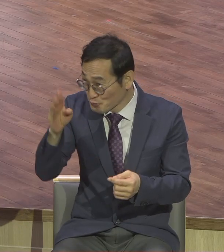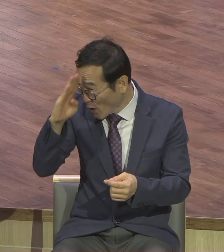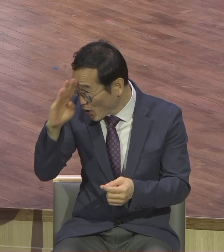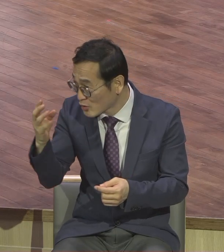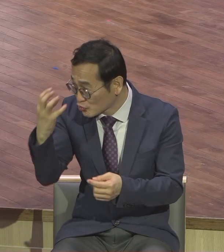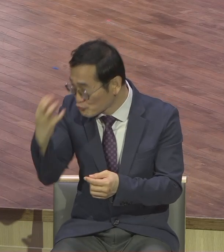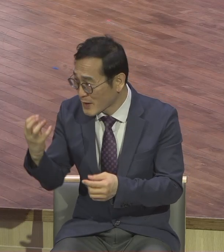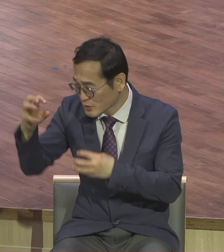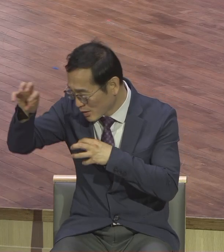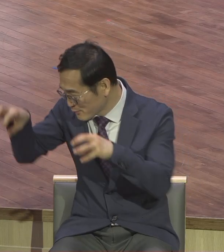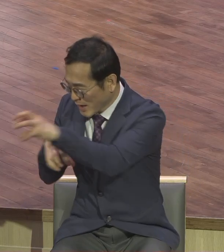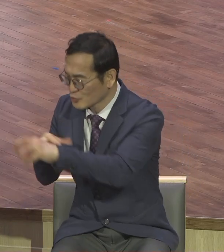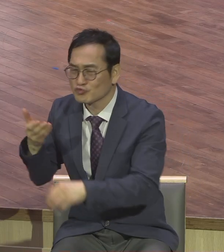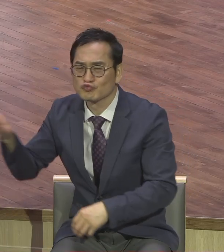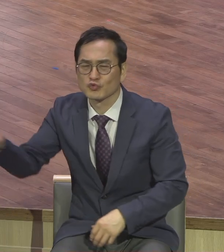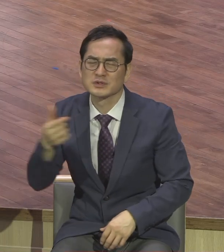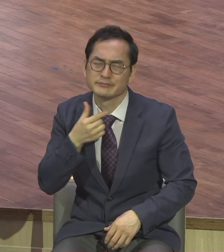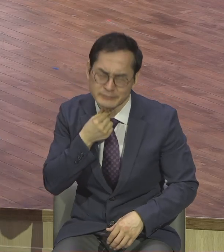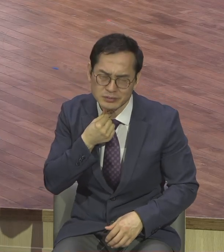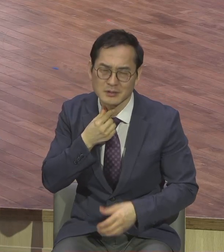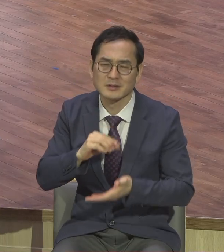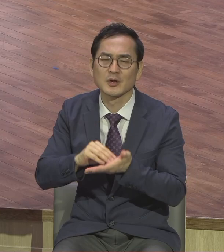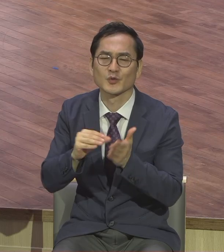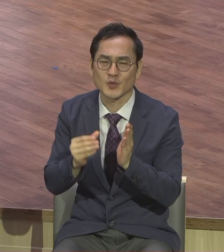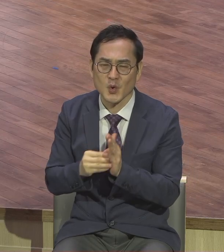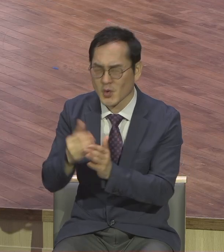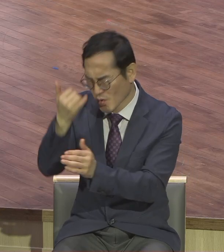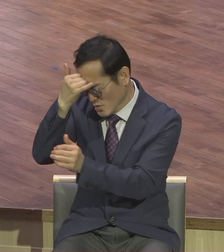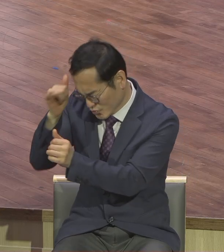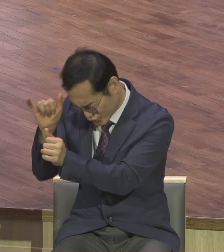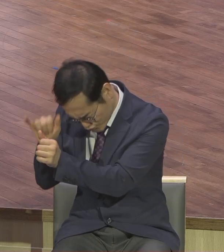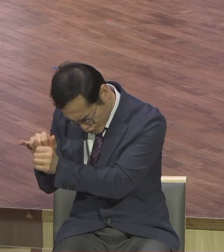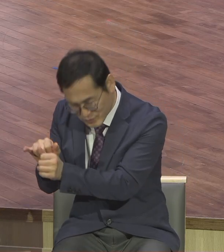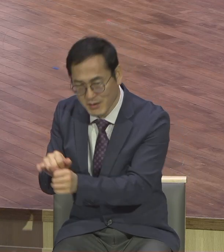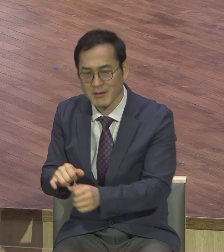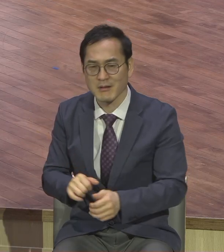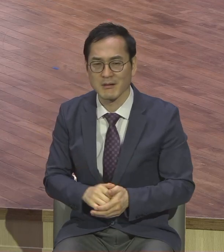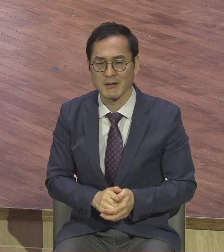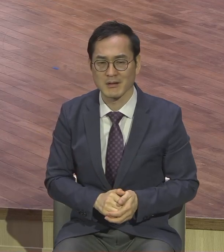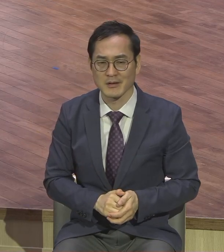바울에게 주려고 할 정도로 그렇게 아름다운 관계를